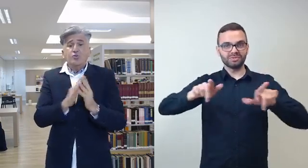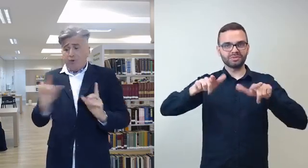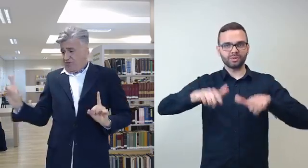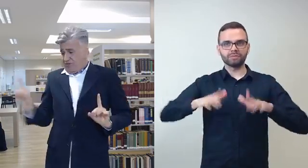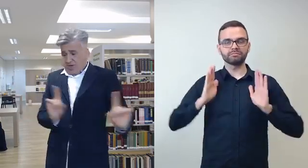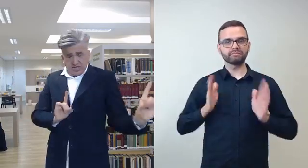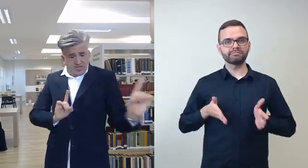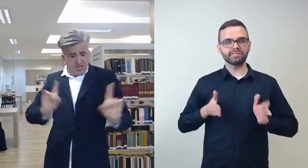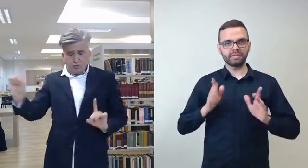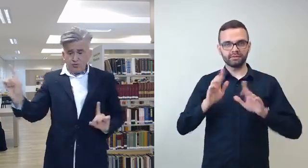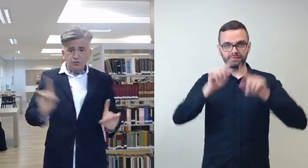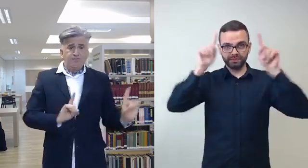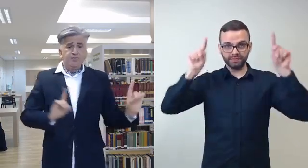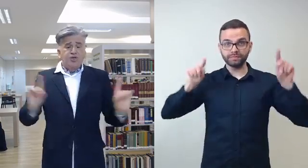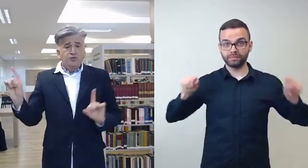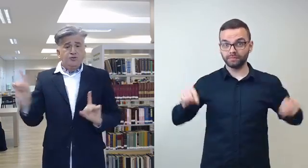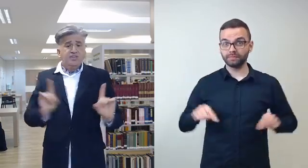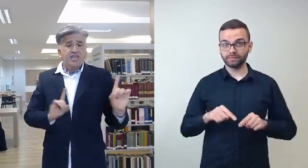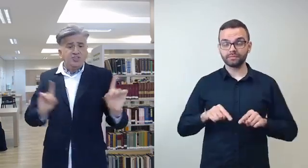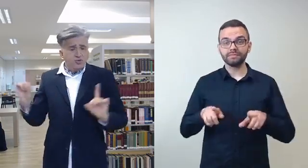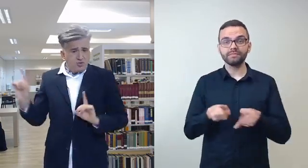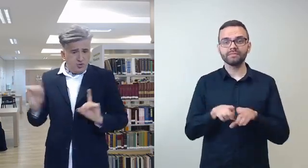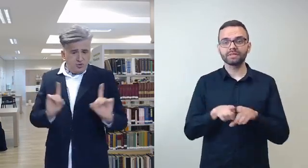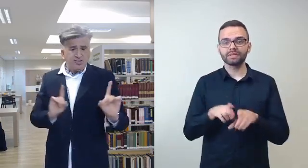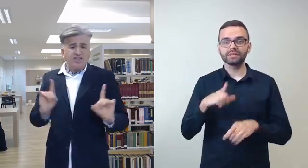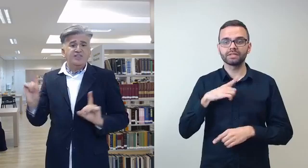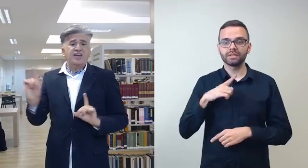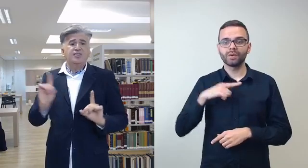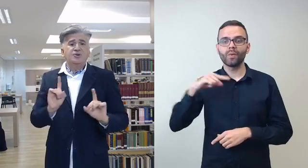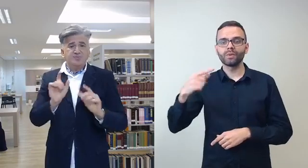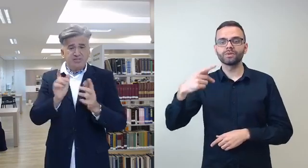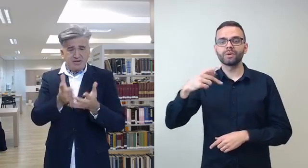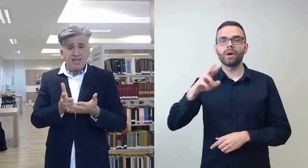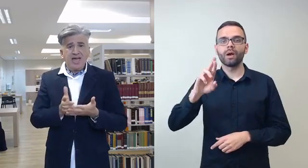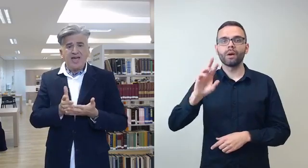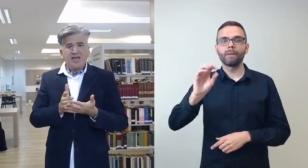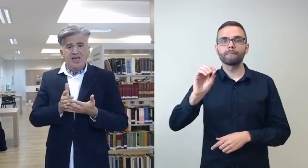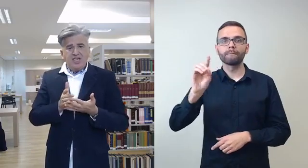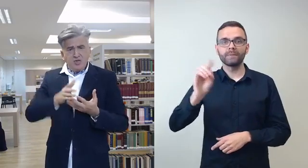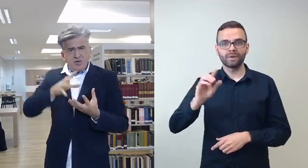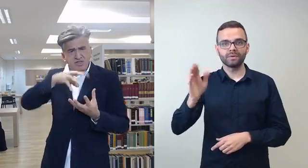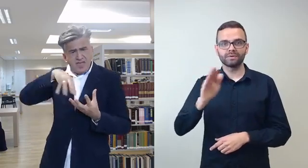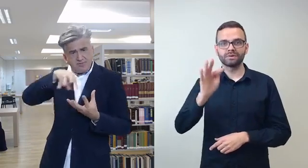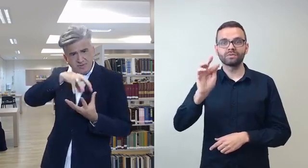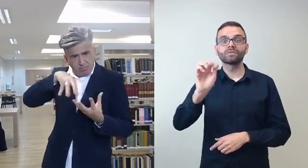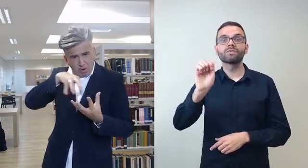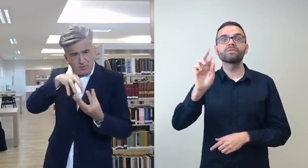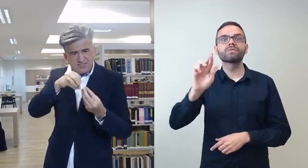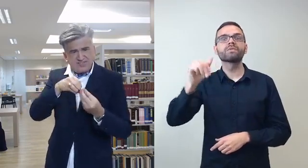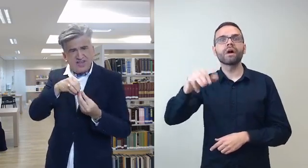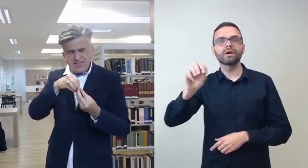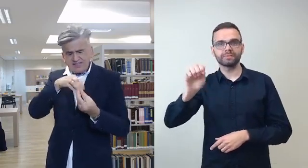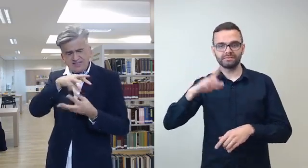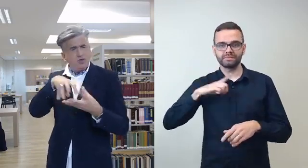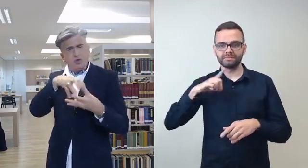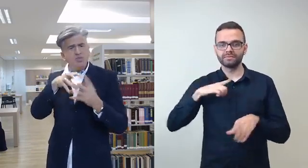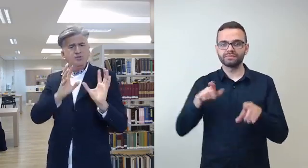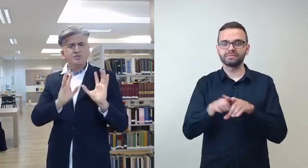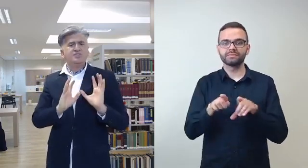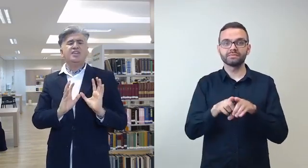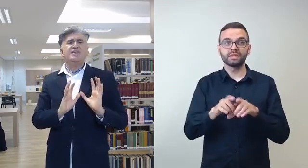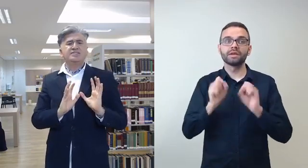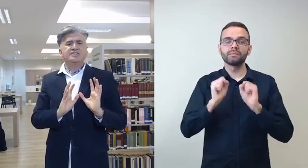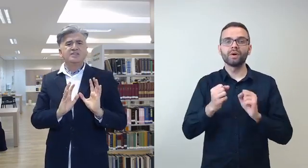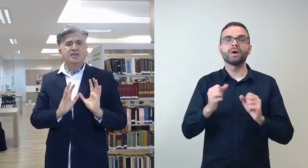tem o proforma, que é o uso dos deíticos ou dos classificadores para trabalhar. E o intérprete bom de excelência tem domínio